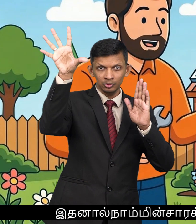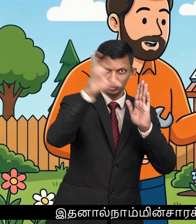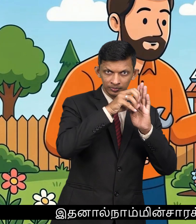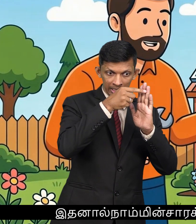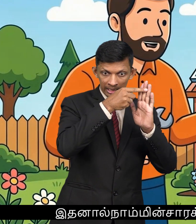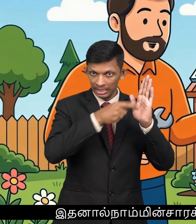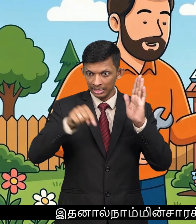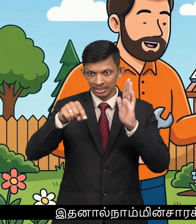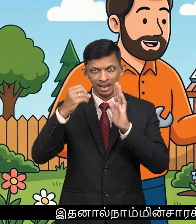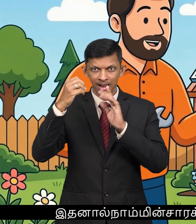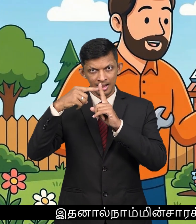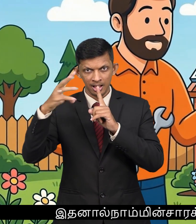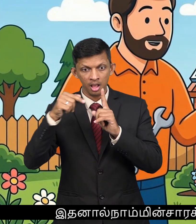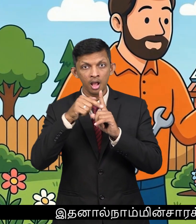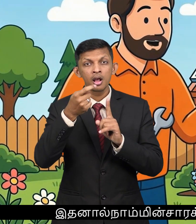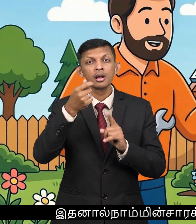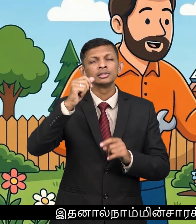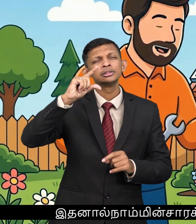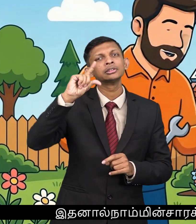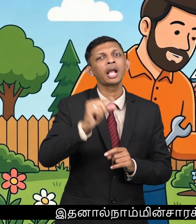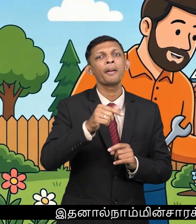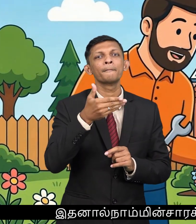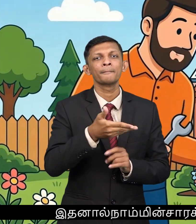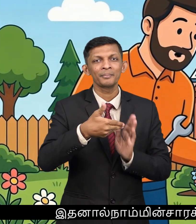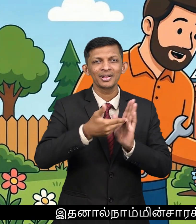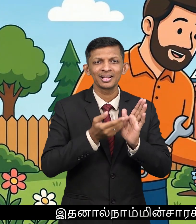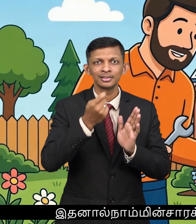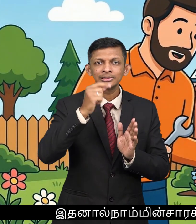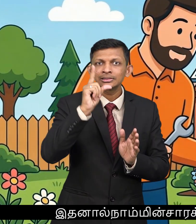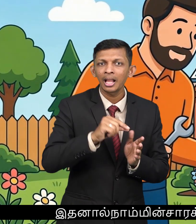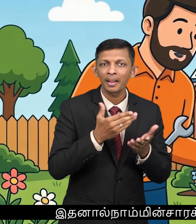இதனால் நாம் மின்சார கட்டணத்தை குறைக்க முடியும்.